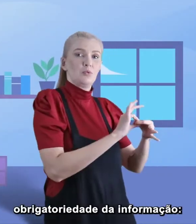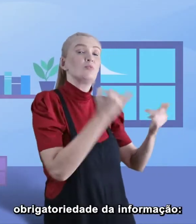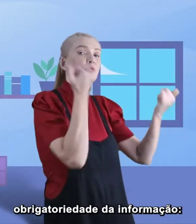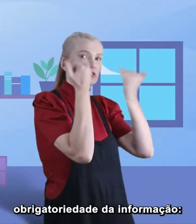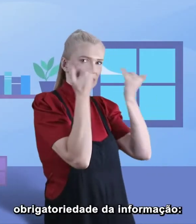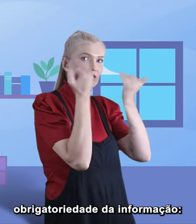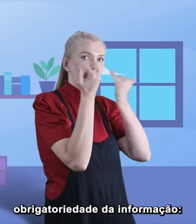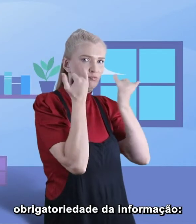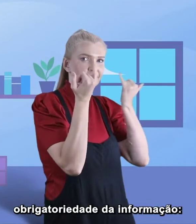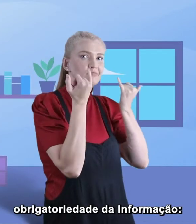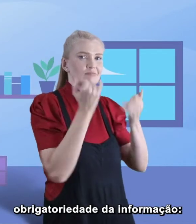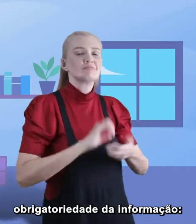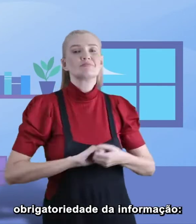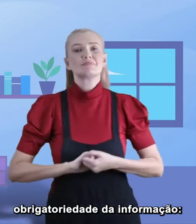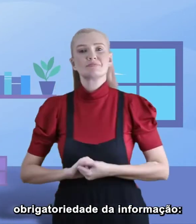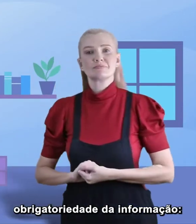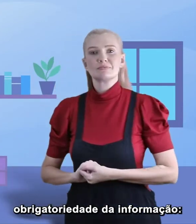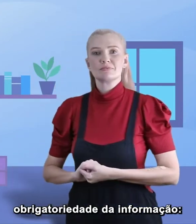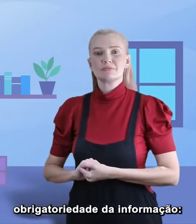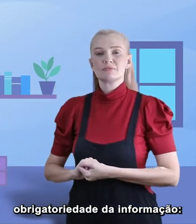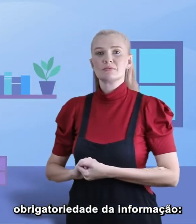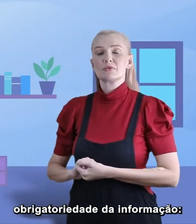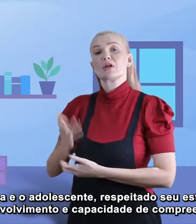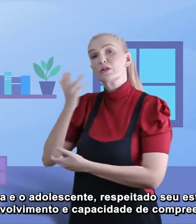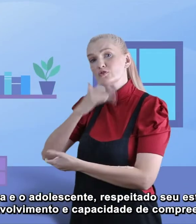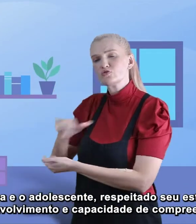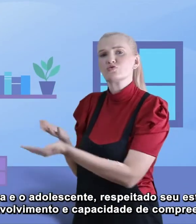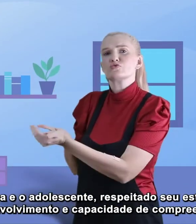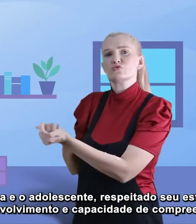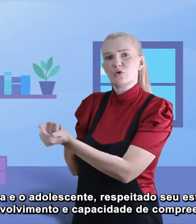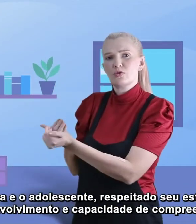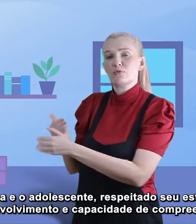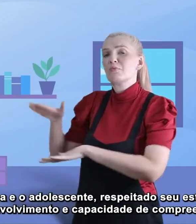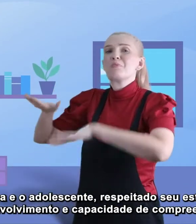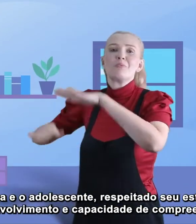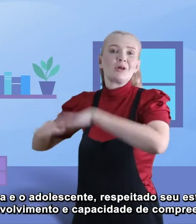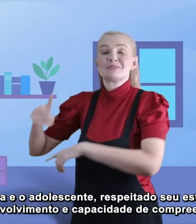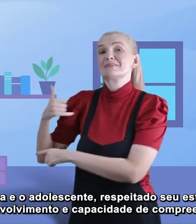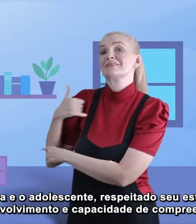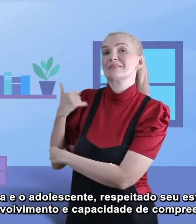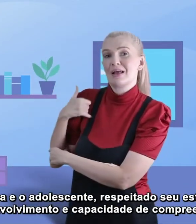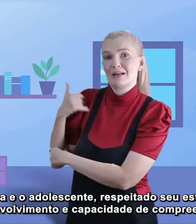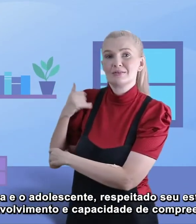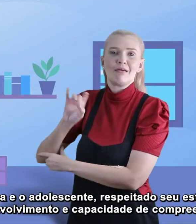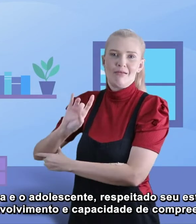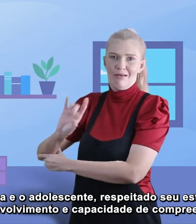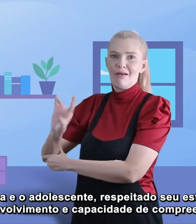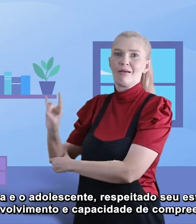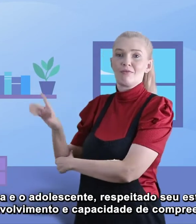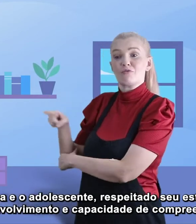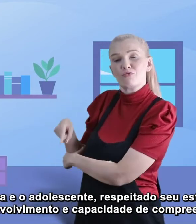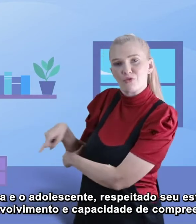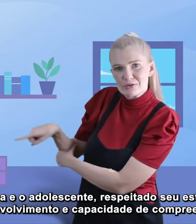Obrigatoriedade da informação. A criança e o adolescente, respeitado seu estágio de